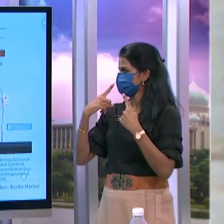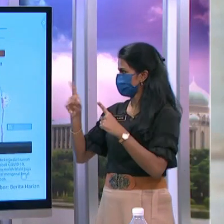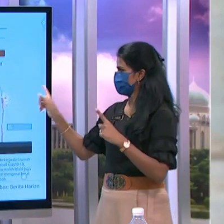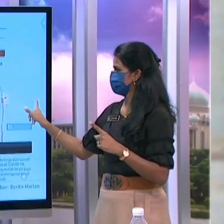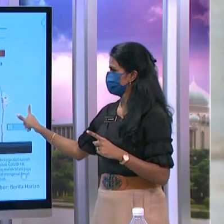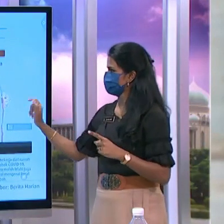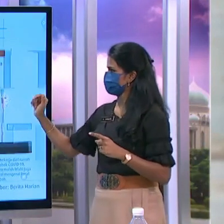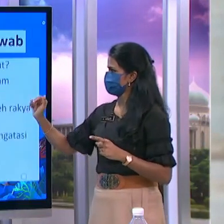jawab.